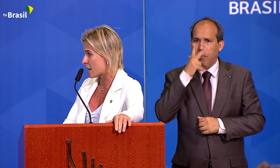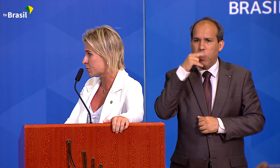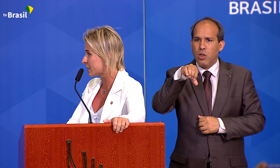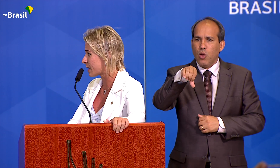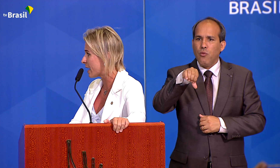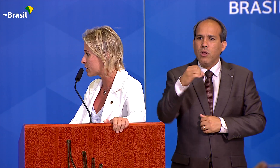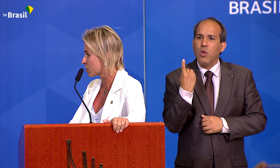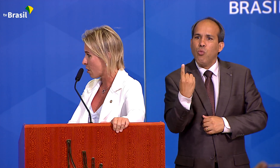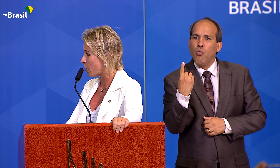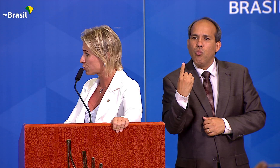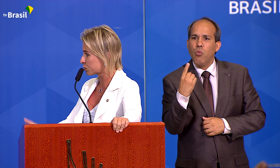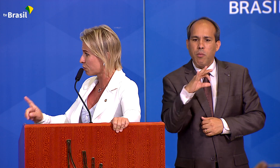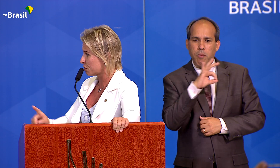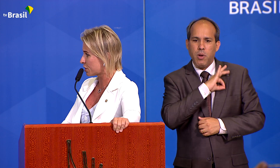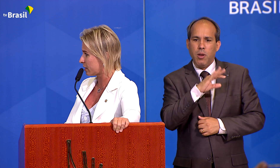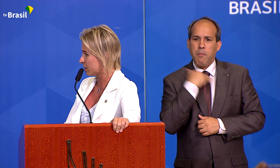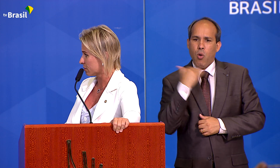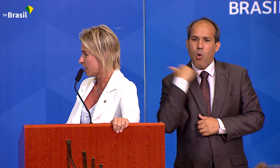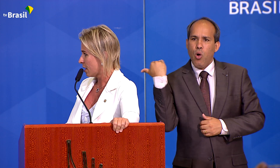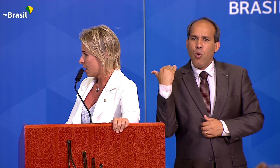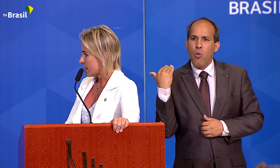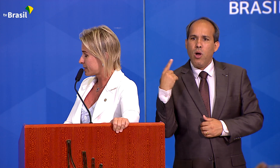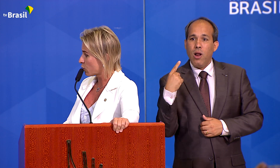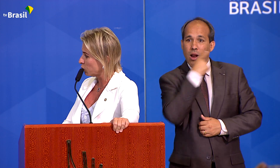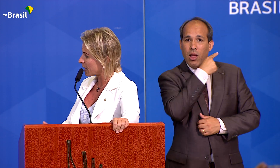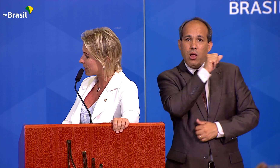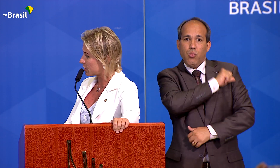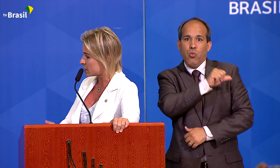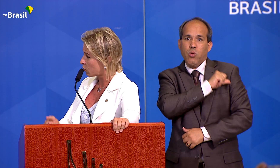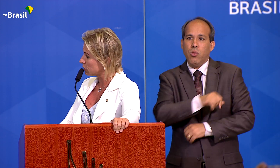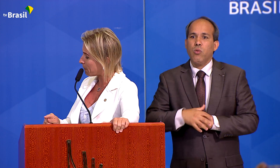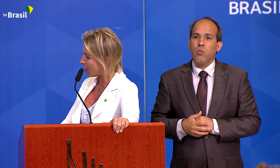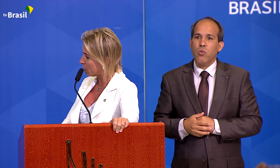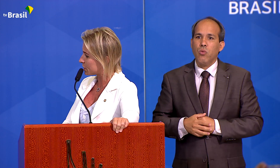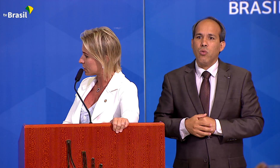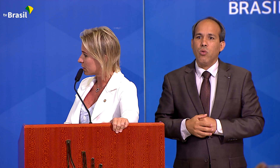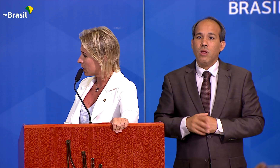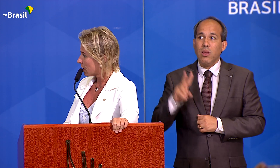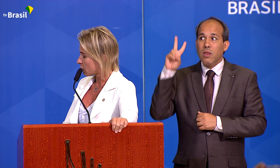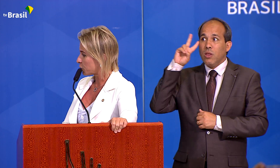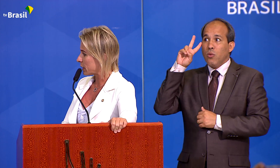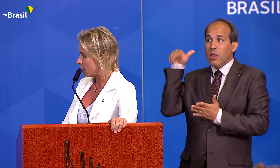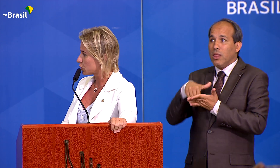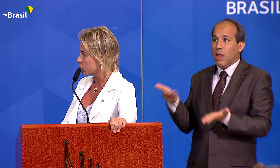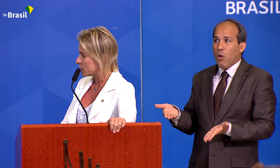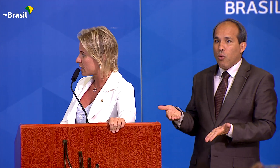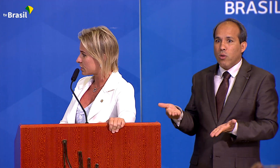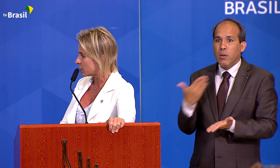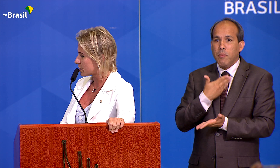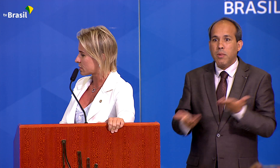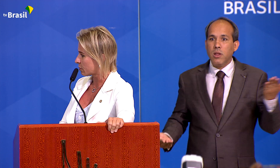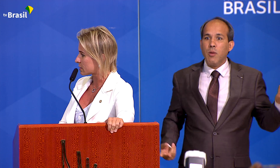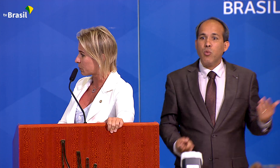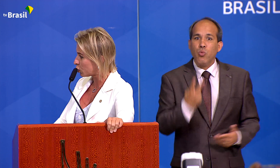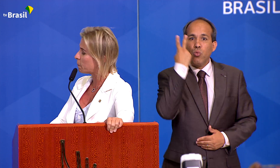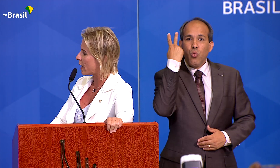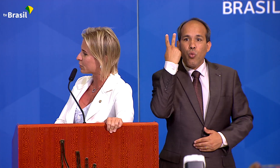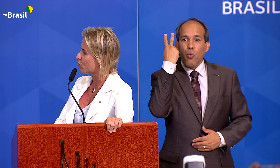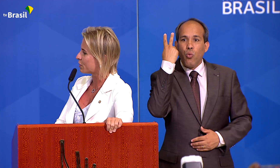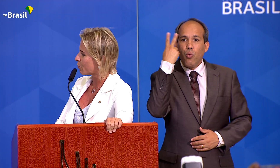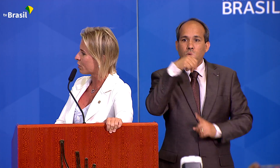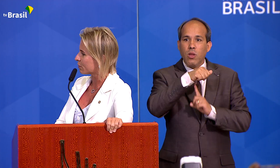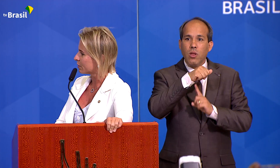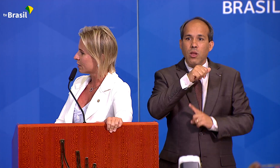91 policiais militares mortos no Rio de Janeiro segunda de segunda para hoje nós perdemos dois agentes de